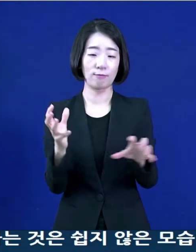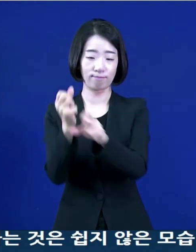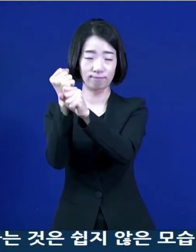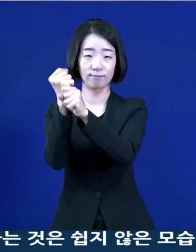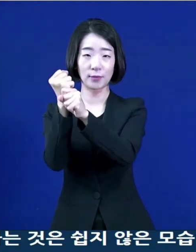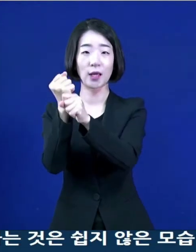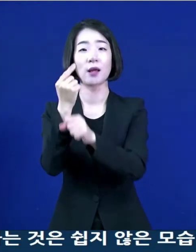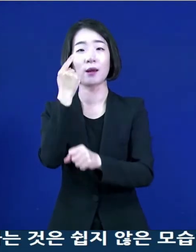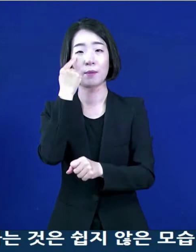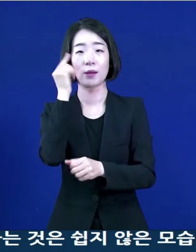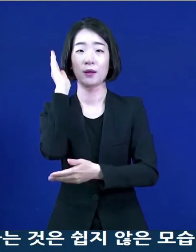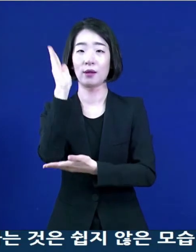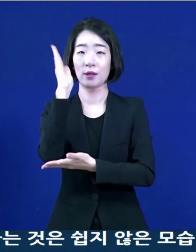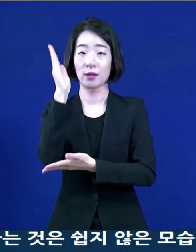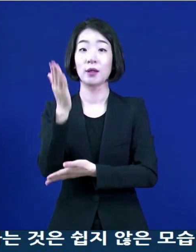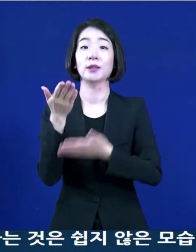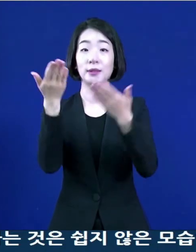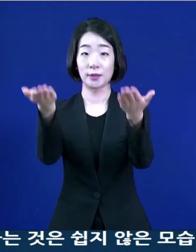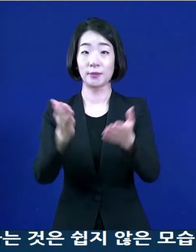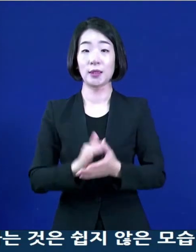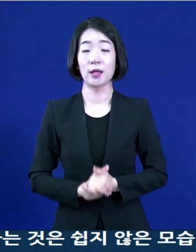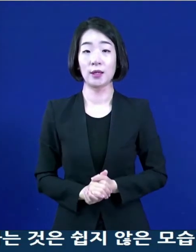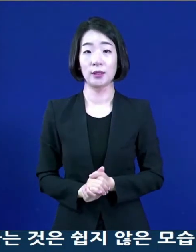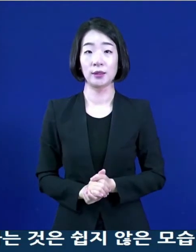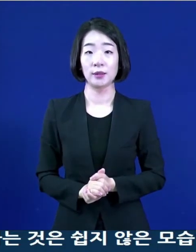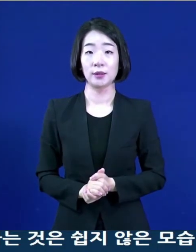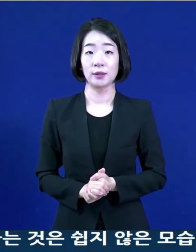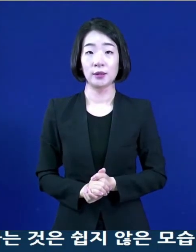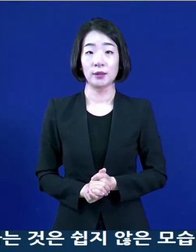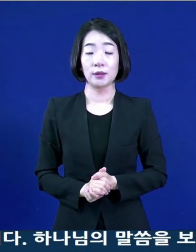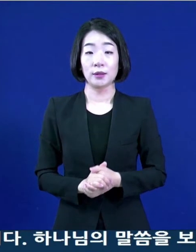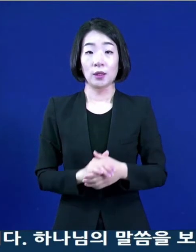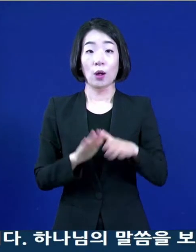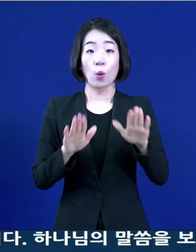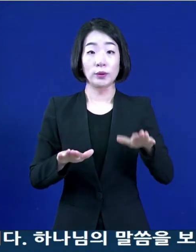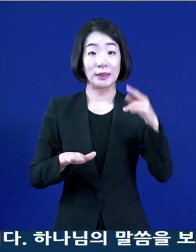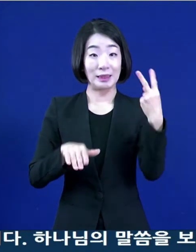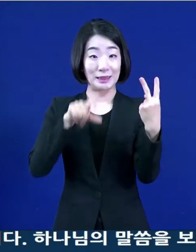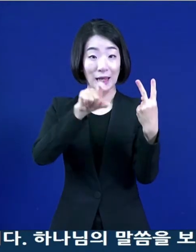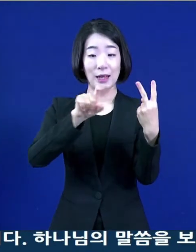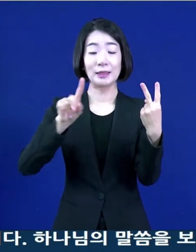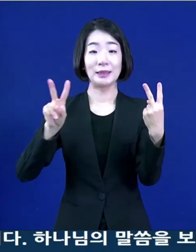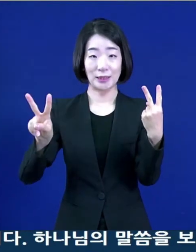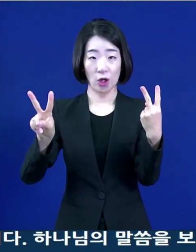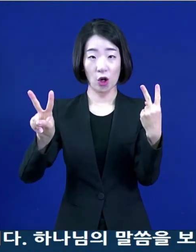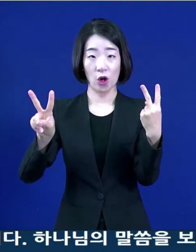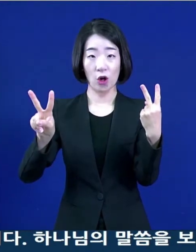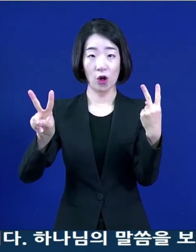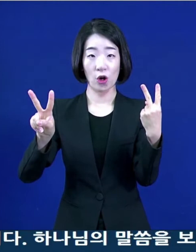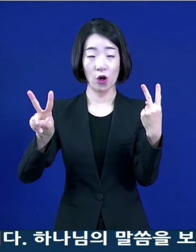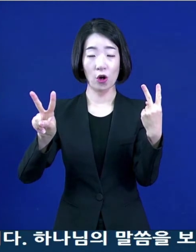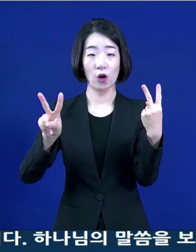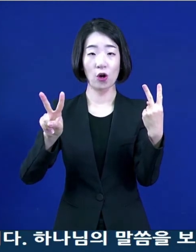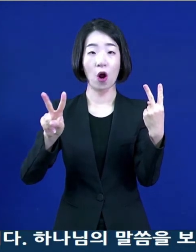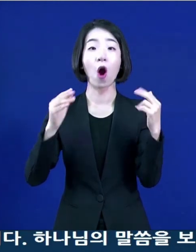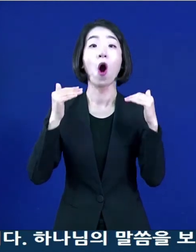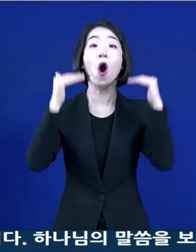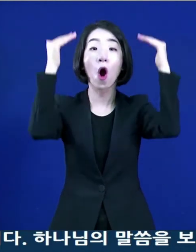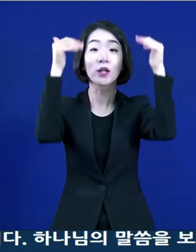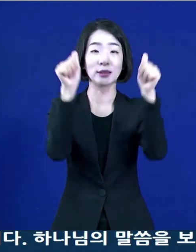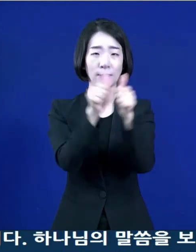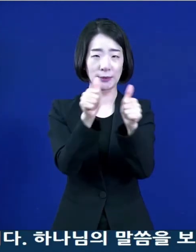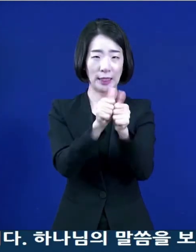방식으로 말씀을 나누도록 하겠습니다. 자, 2절을 보시면 늙은 남자